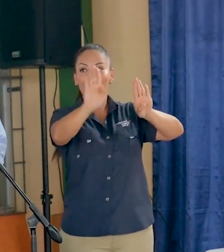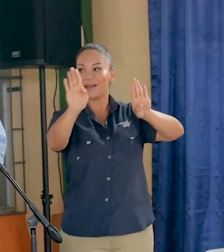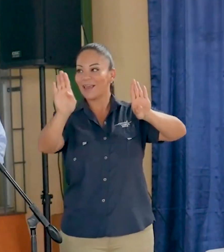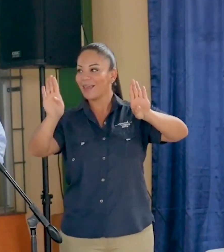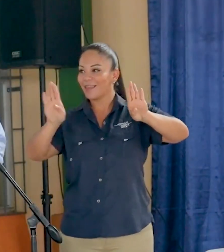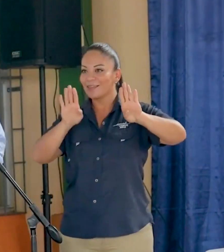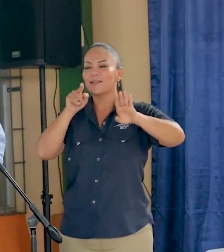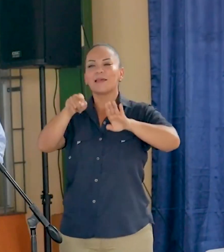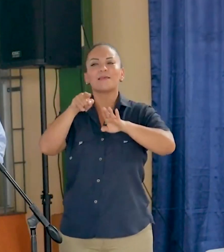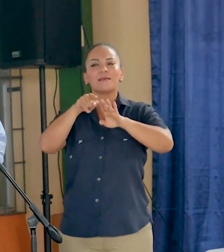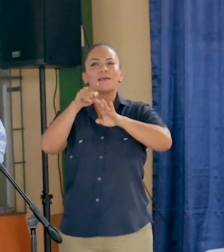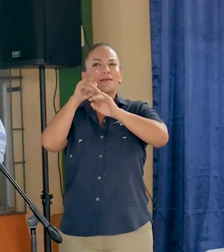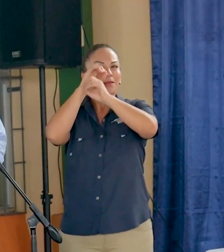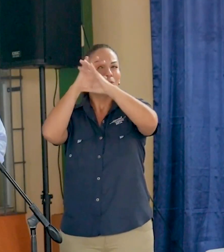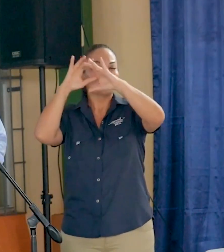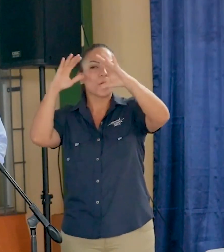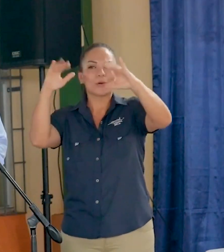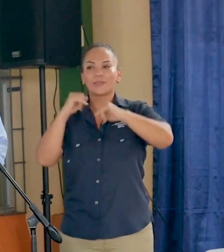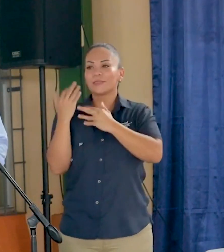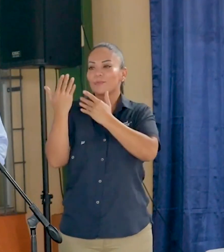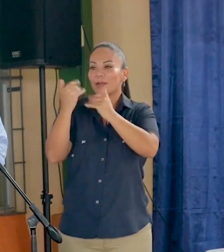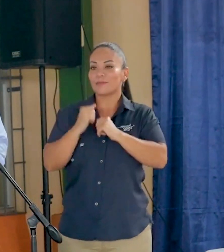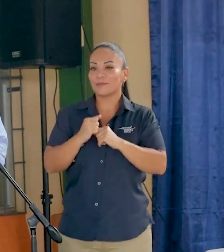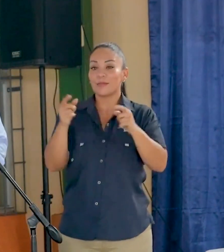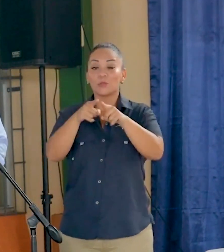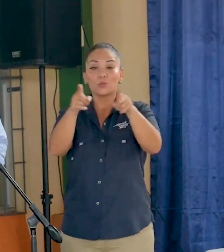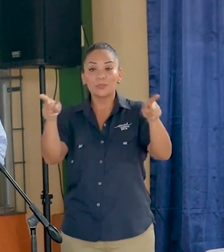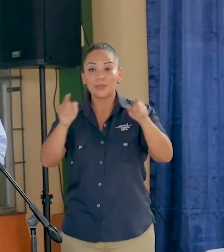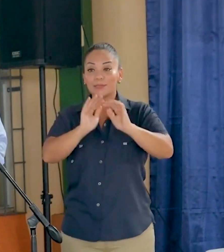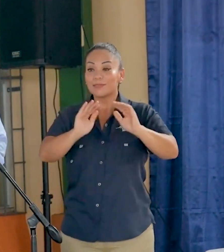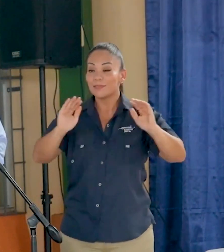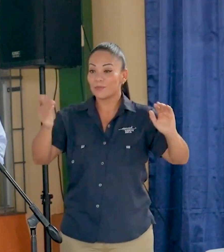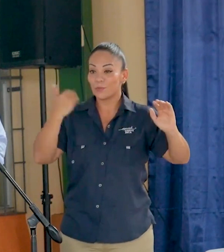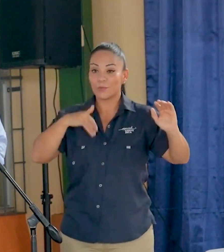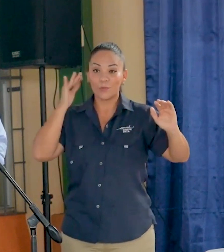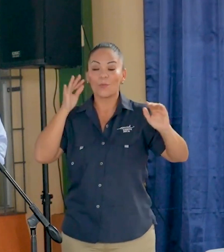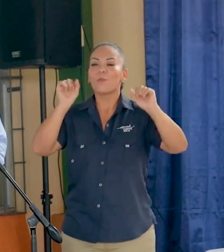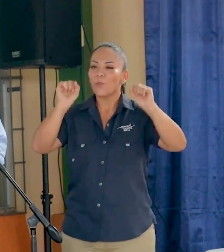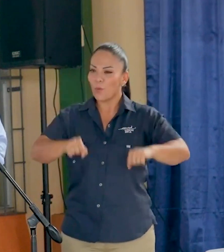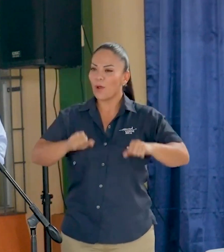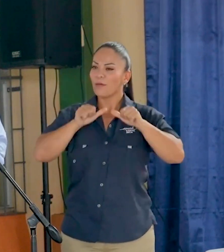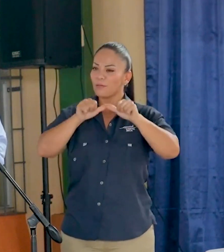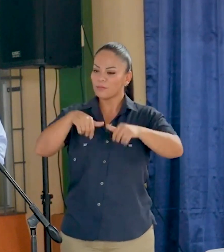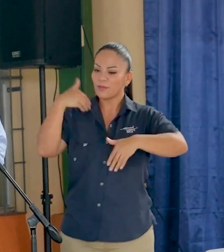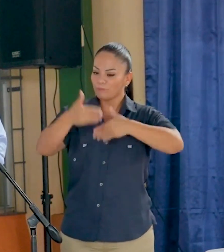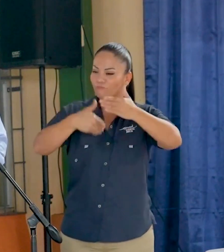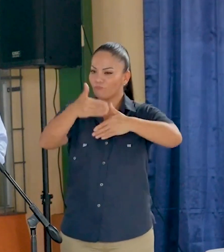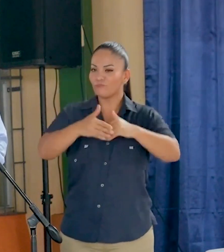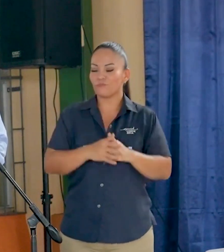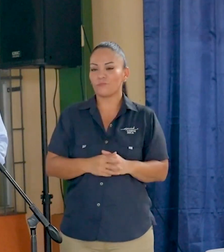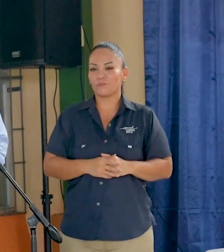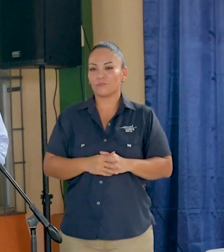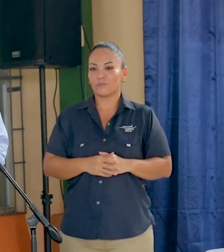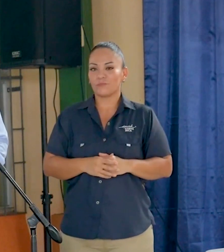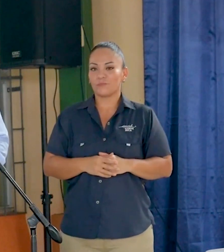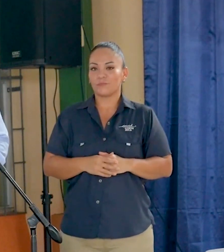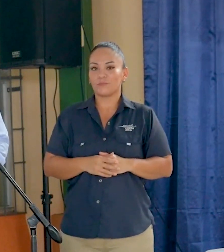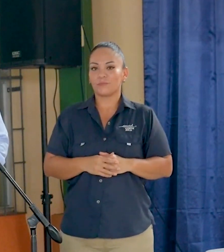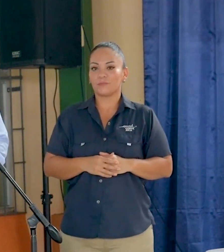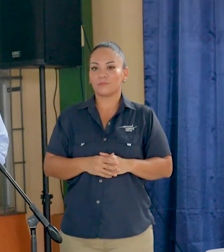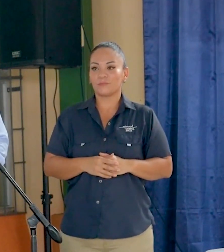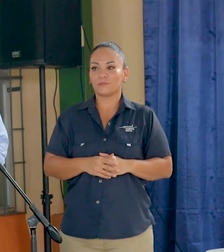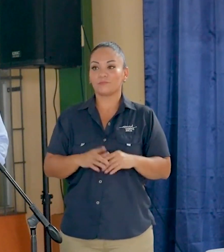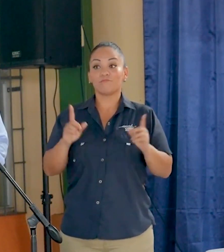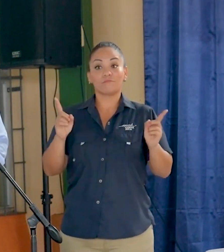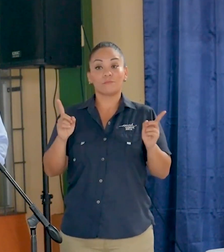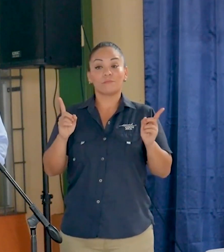esperanza e ilusiones de que ustedes, niños y niñas, pueden seguir adelante y que no